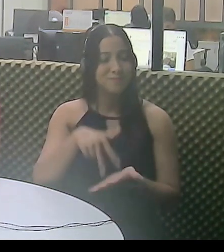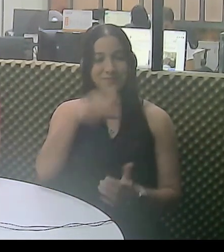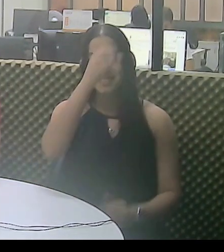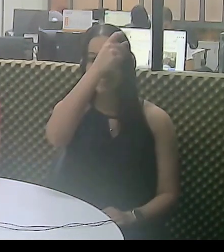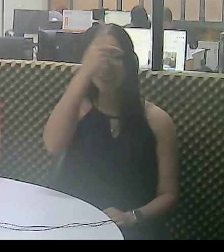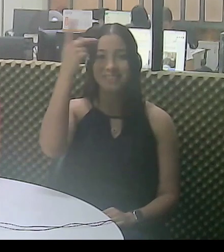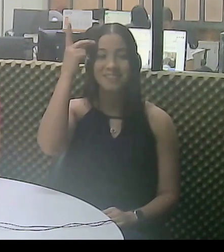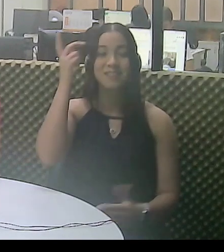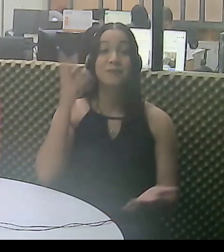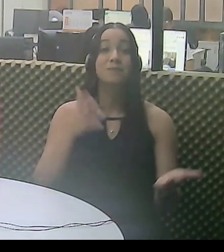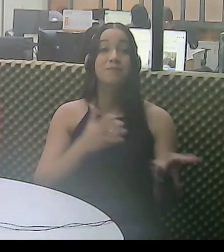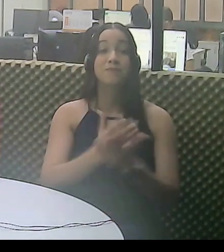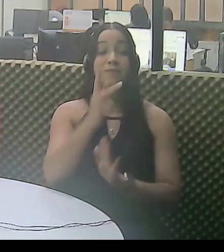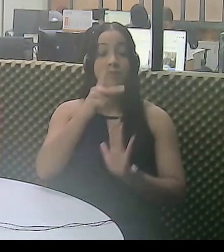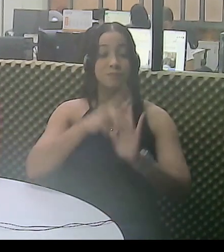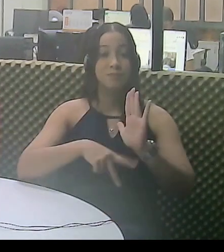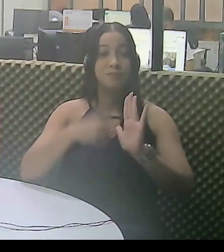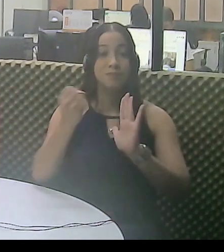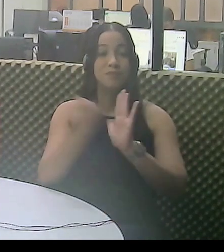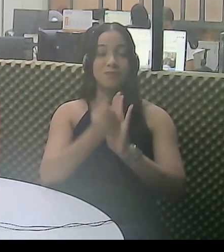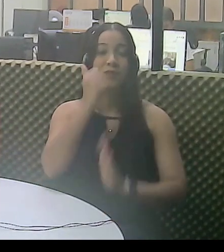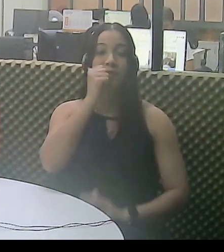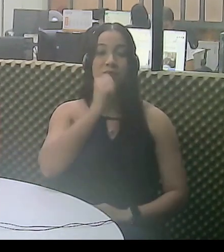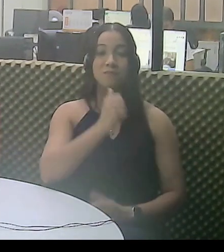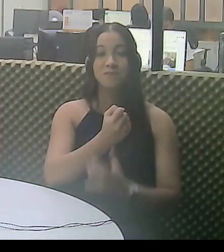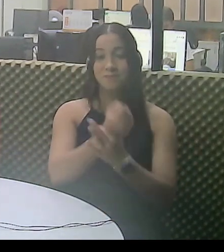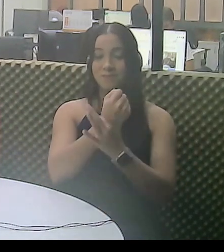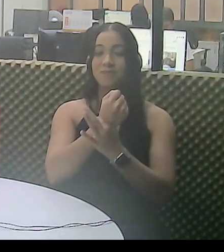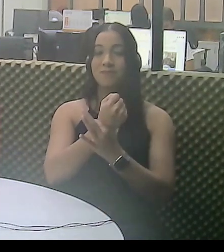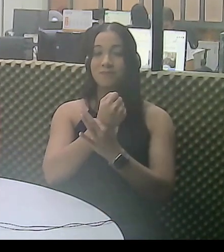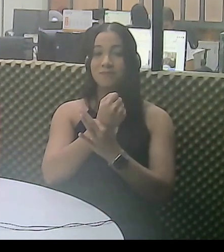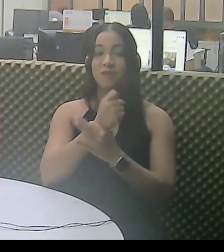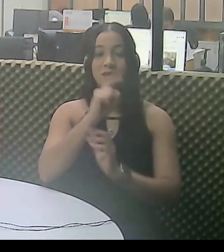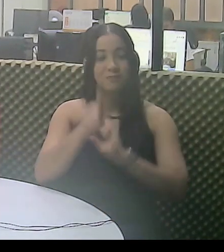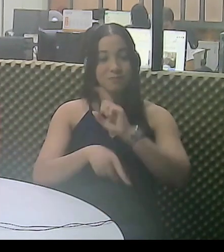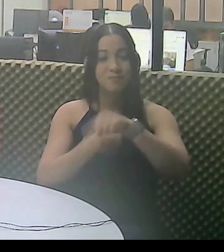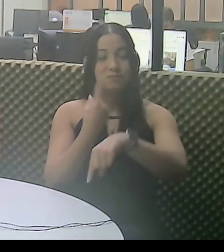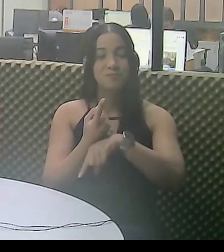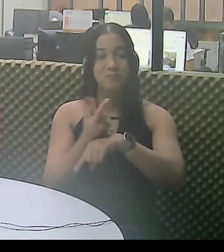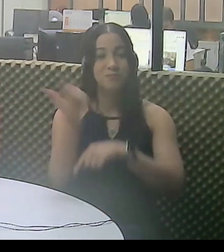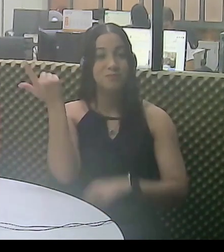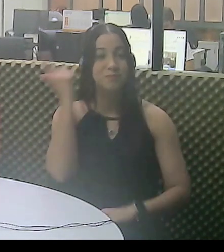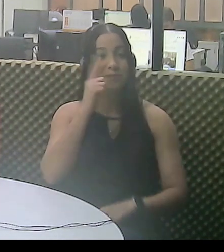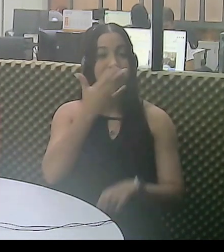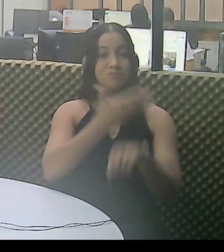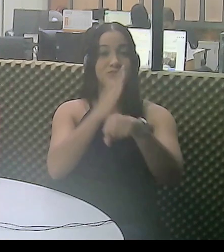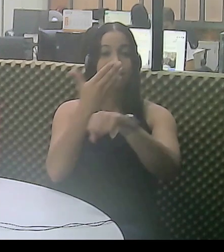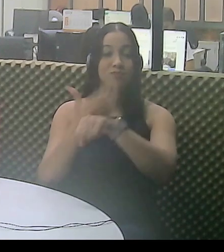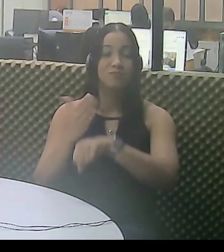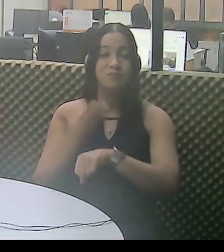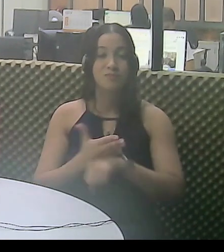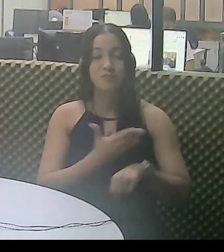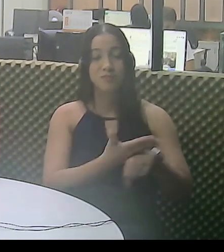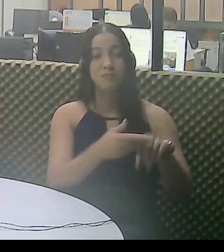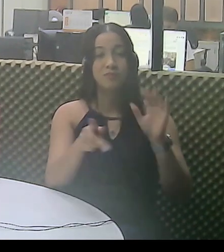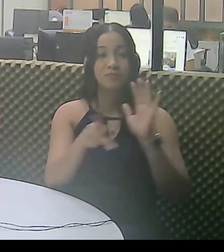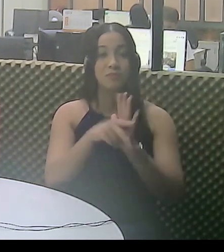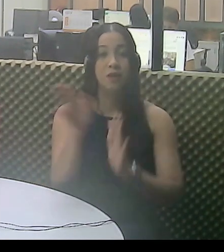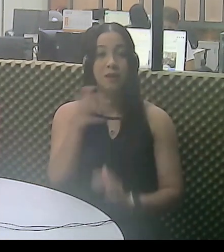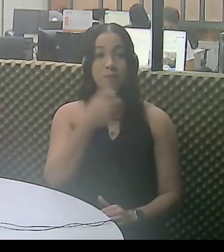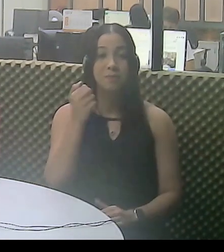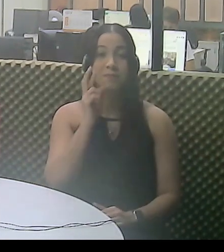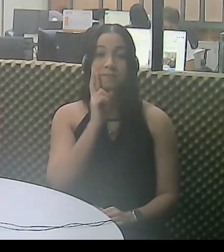fazer o lançamento do programa Selo Mulheres Protegidas, que é uma iniciativa que vai garantir o treinamento, a capacitação dos